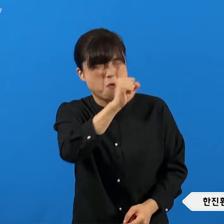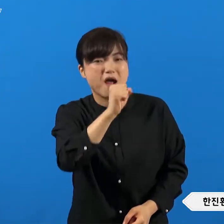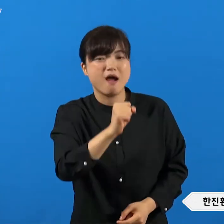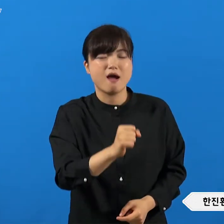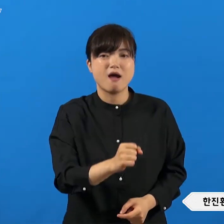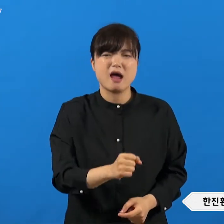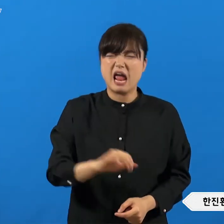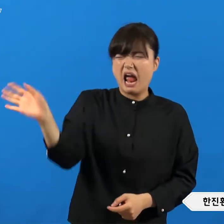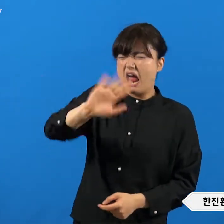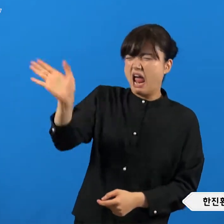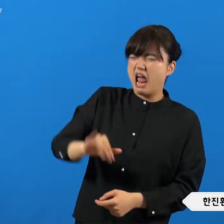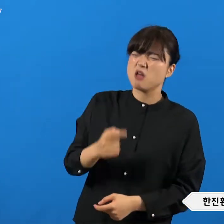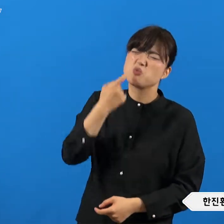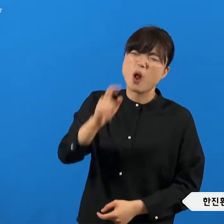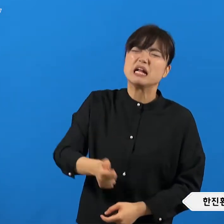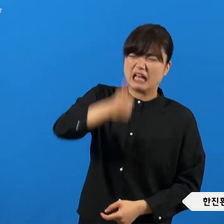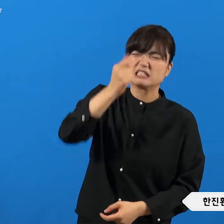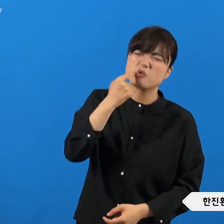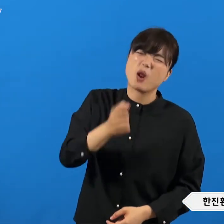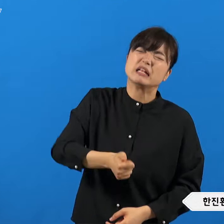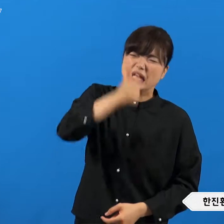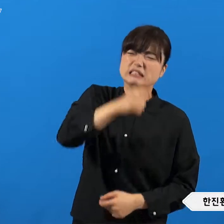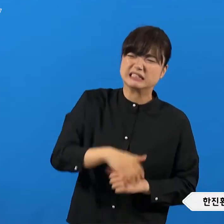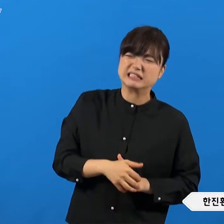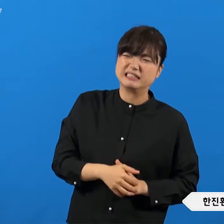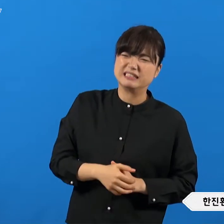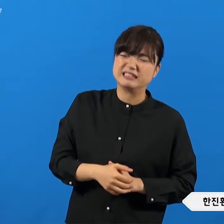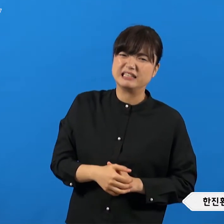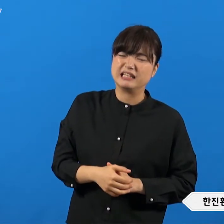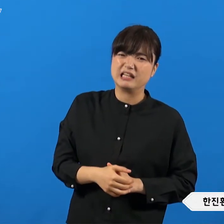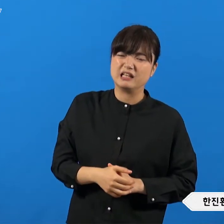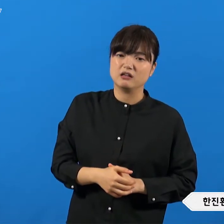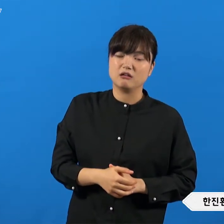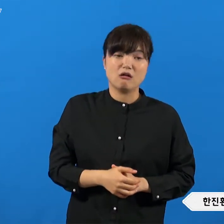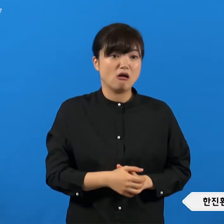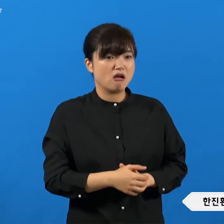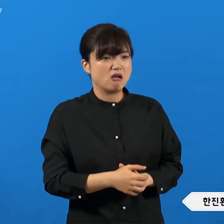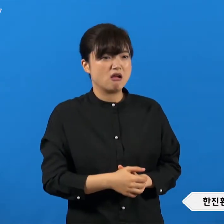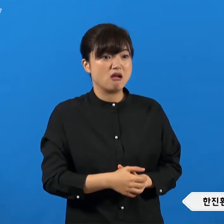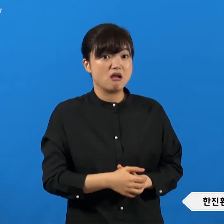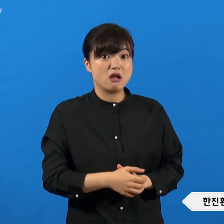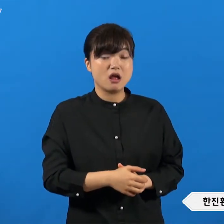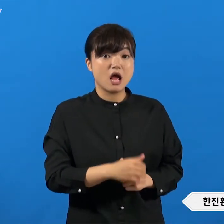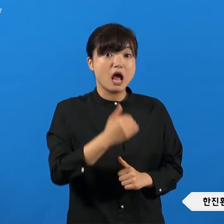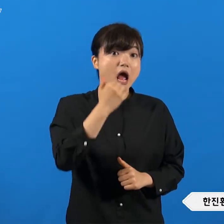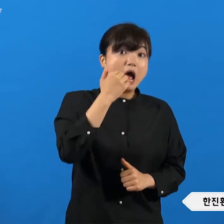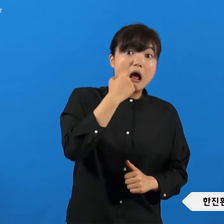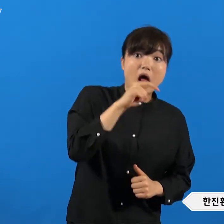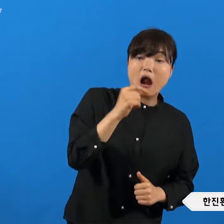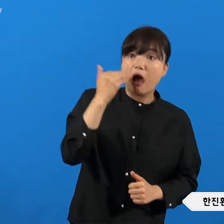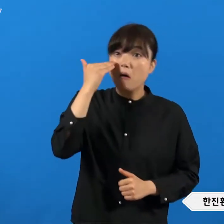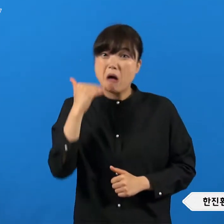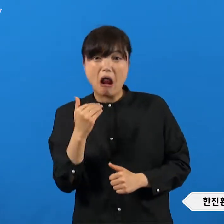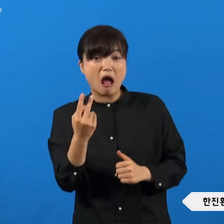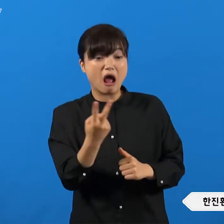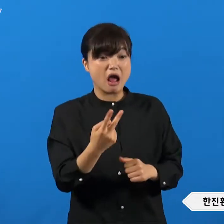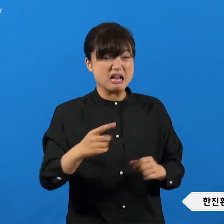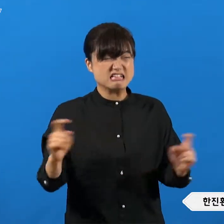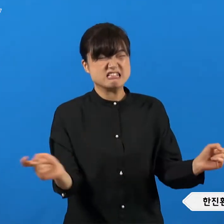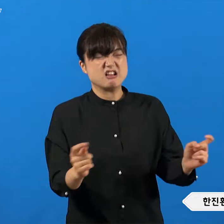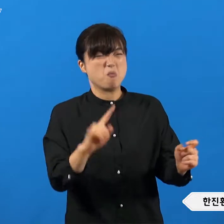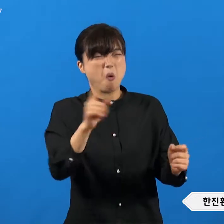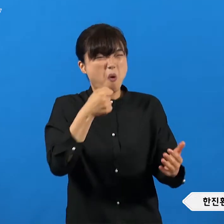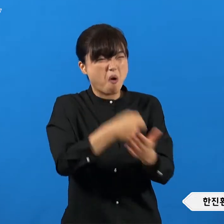해야 된다. 다른 분은 아니 노란색은 무슨 의미가 좋은 의미가 있으니까 노란색으로 해야 된다. 그거 가지고 장장 6시간을 싸웠다고 합니다.